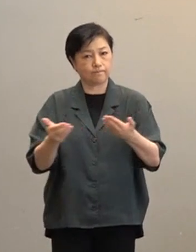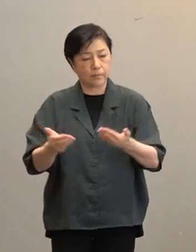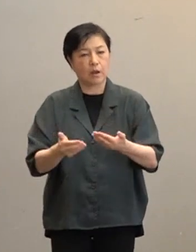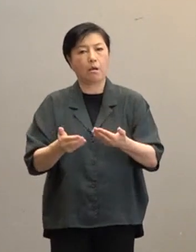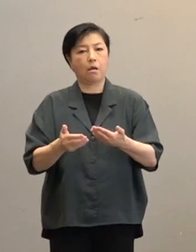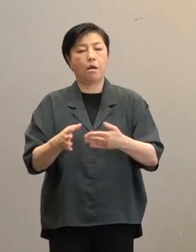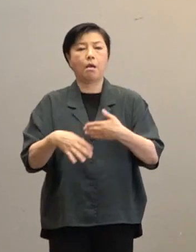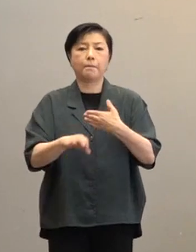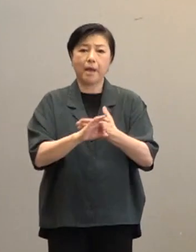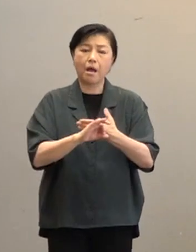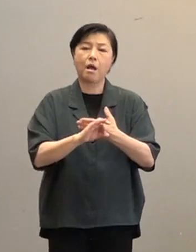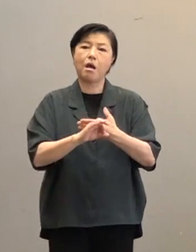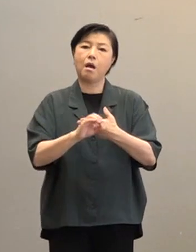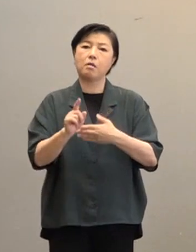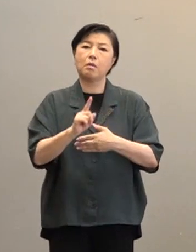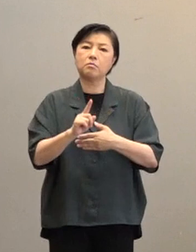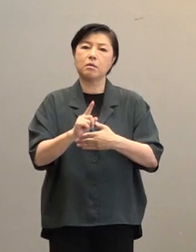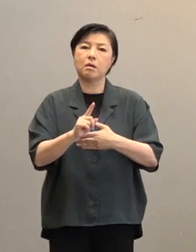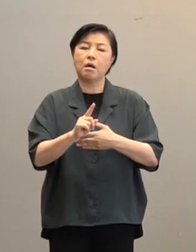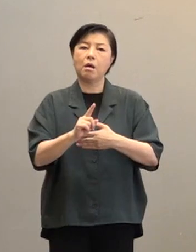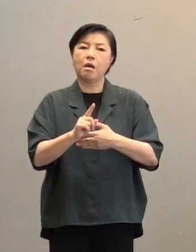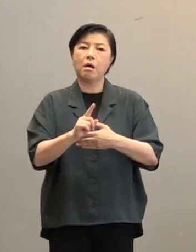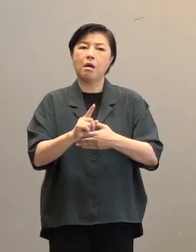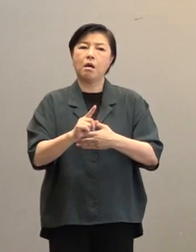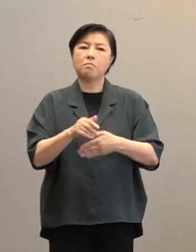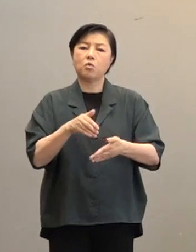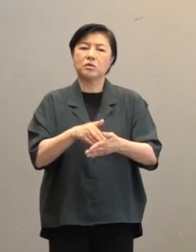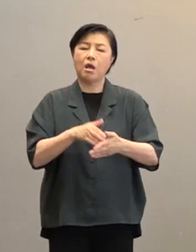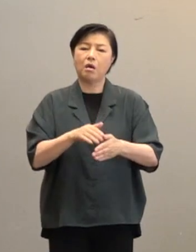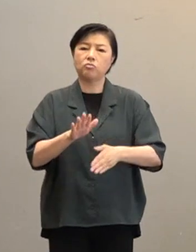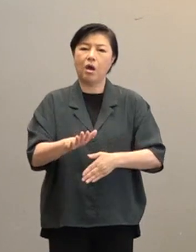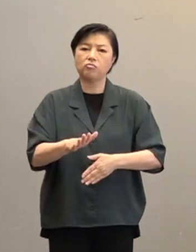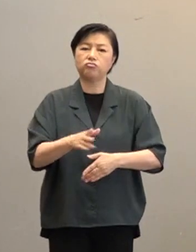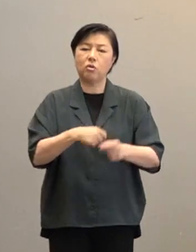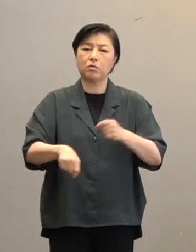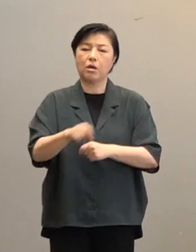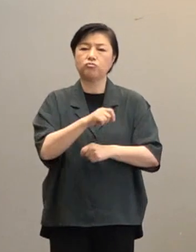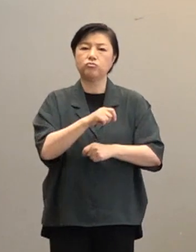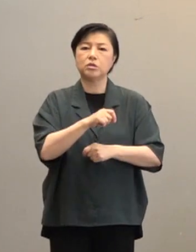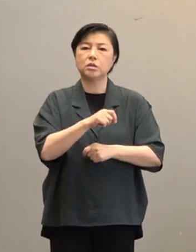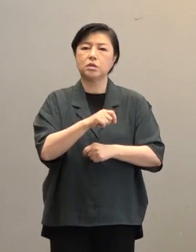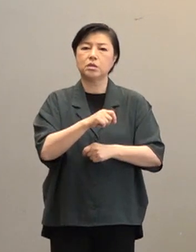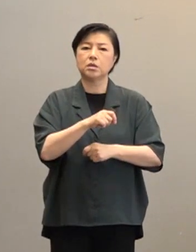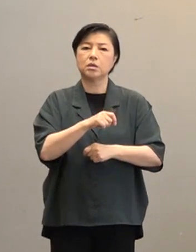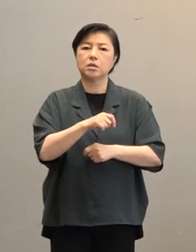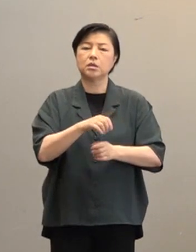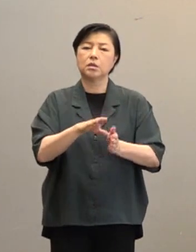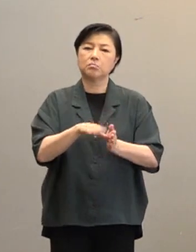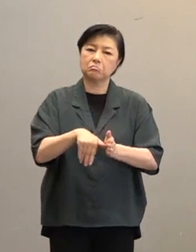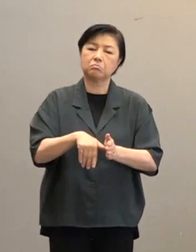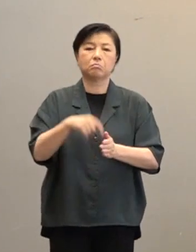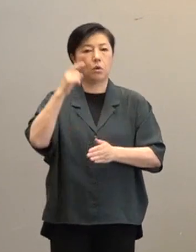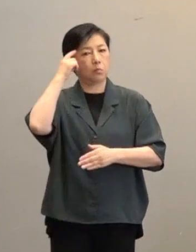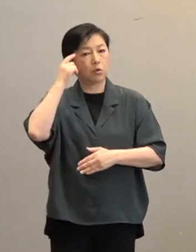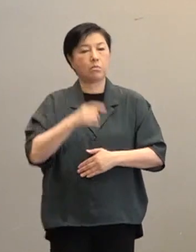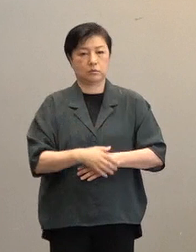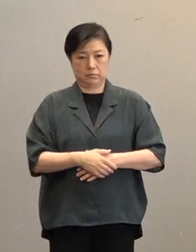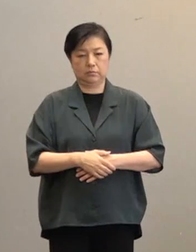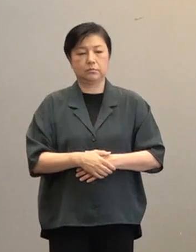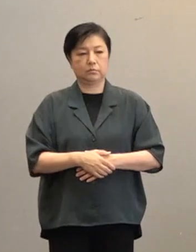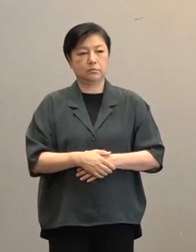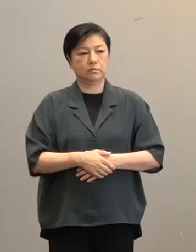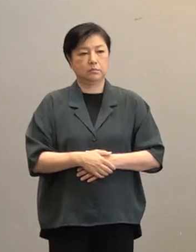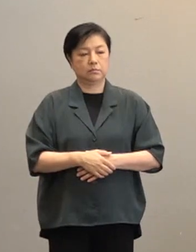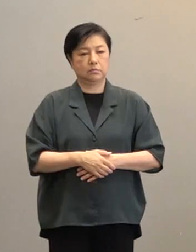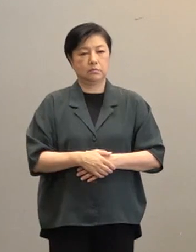か制約をするというのもそれは逆に、好ましくないのかなというふうに思っております